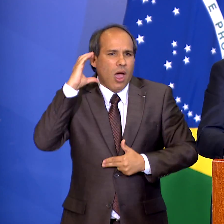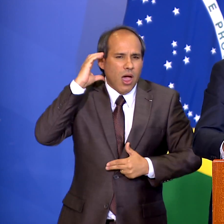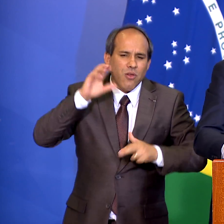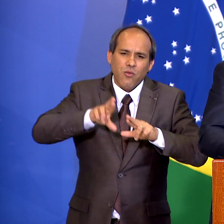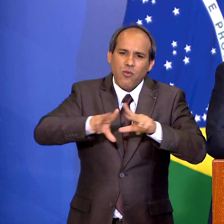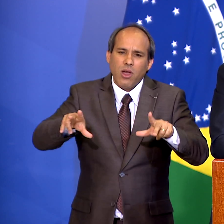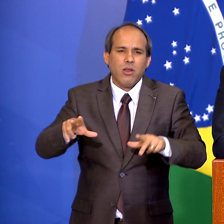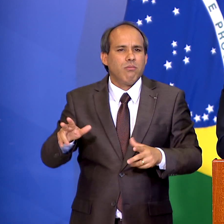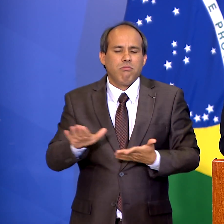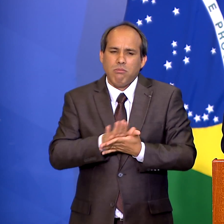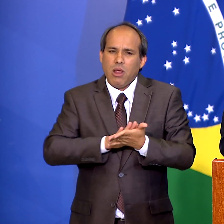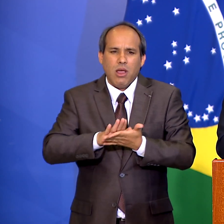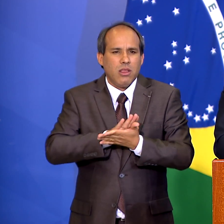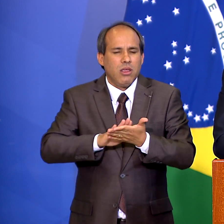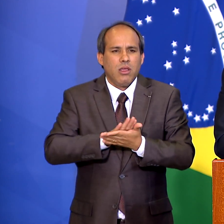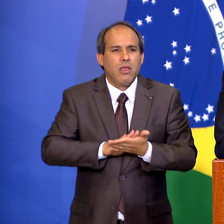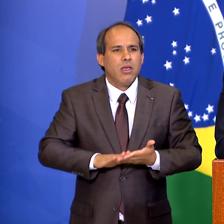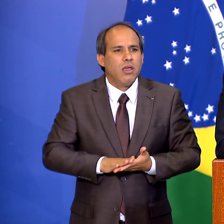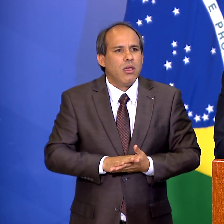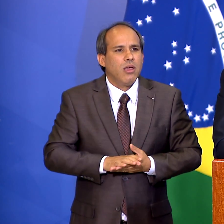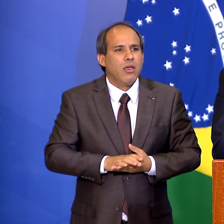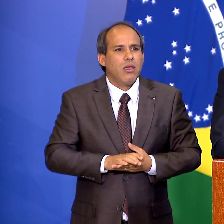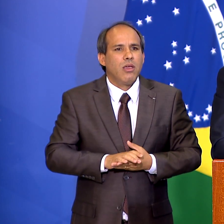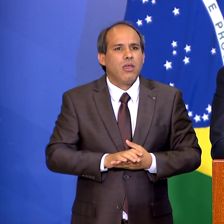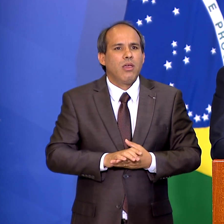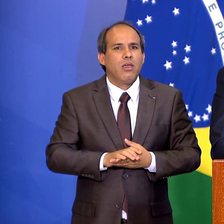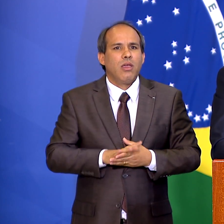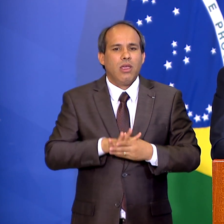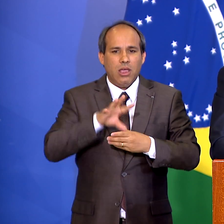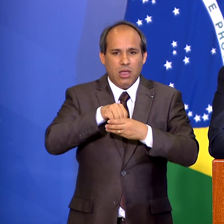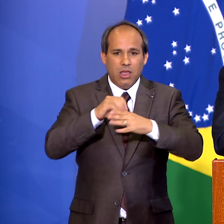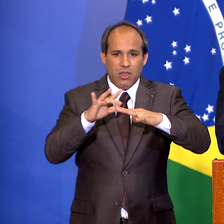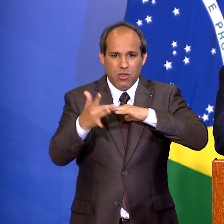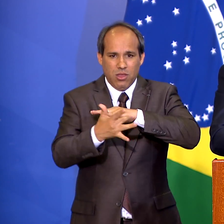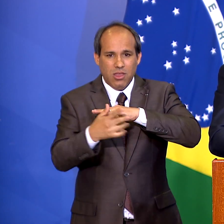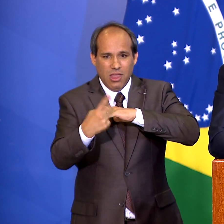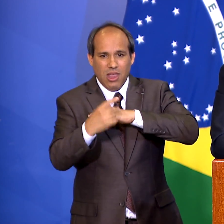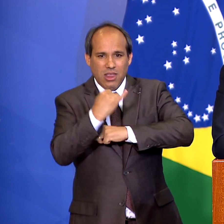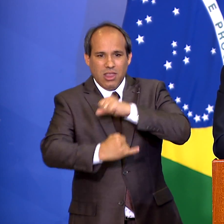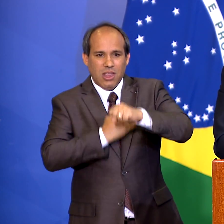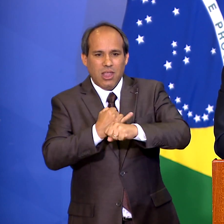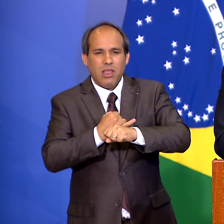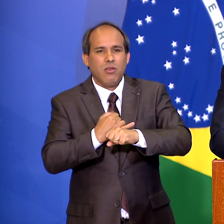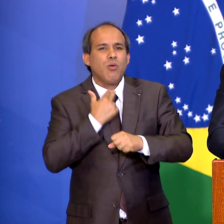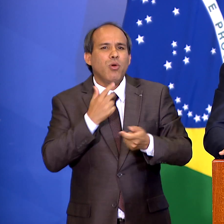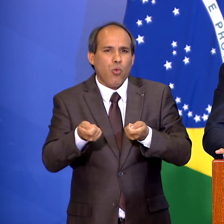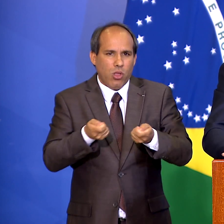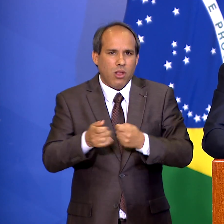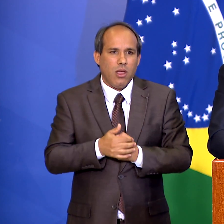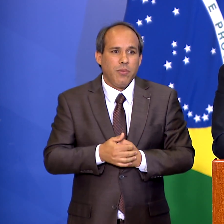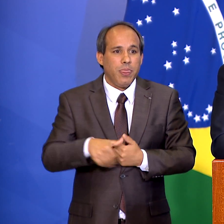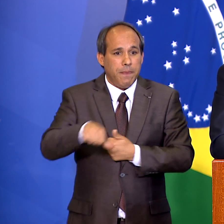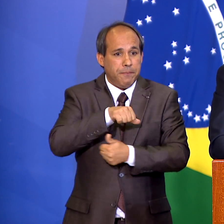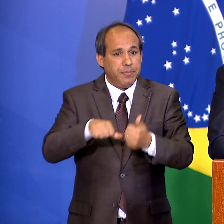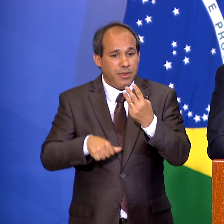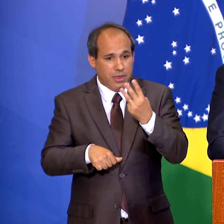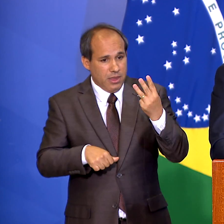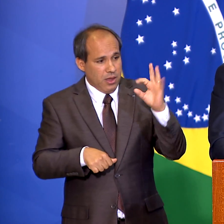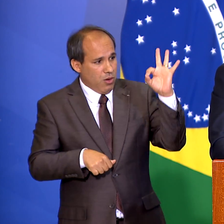que nós temos agora aí, que são as mídias sociais. 33% da nossa